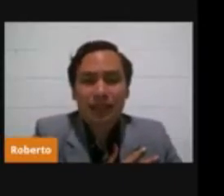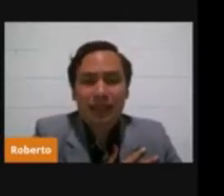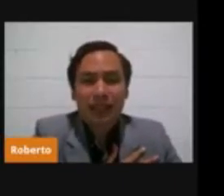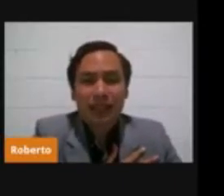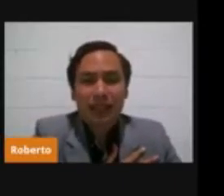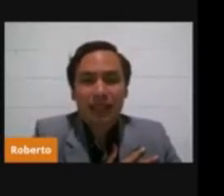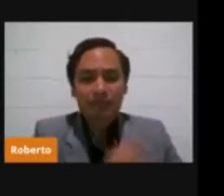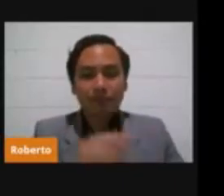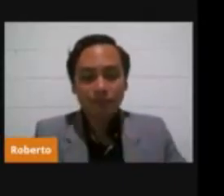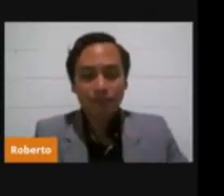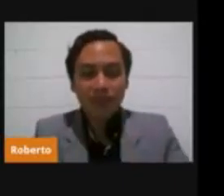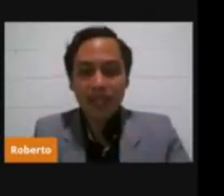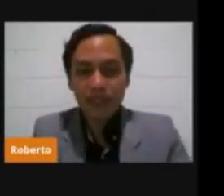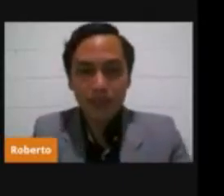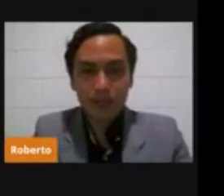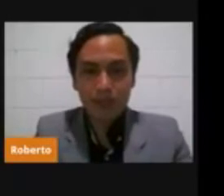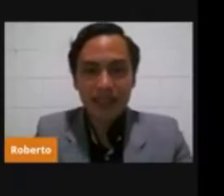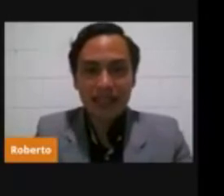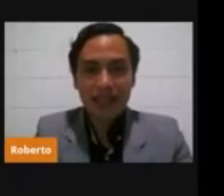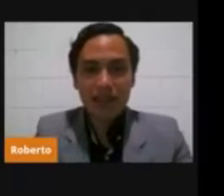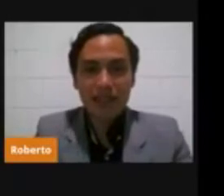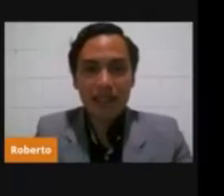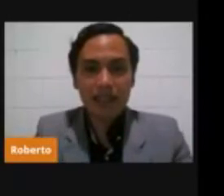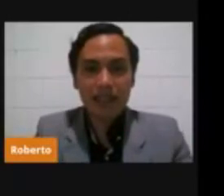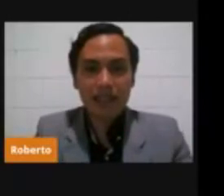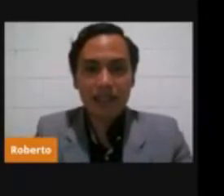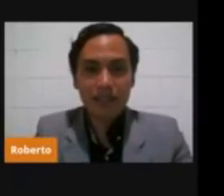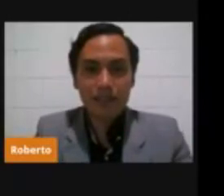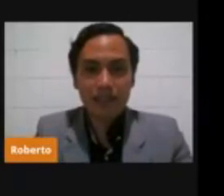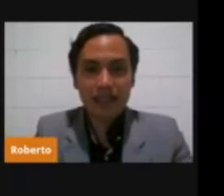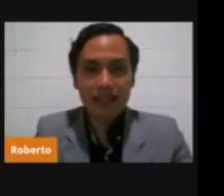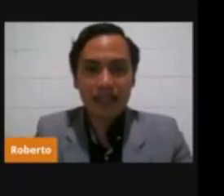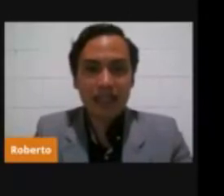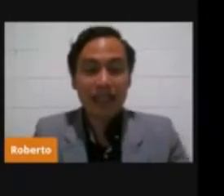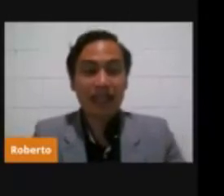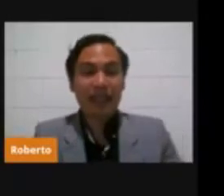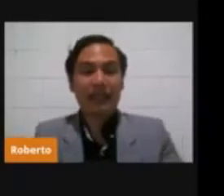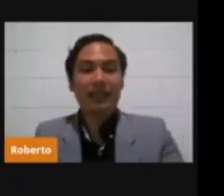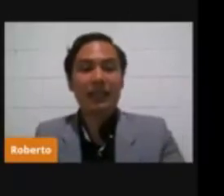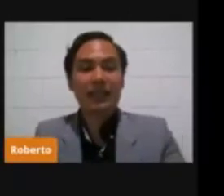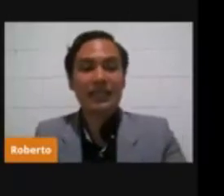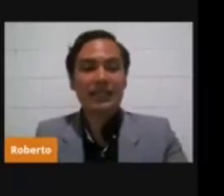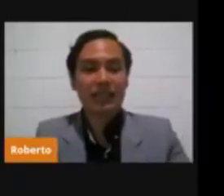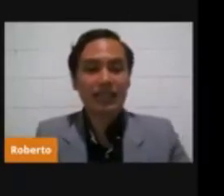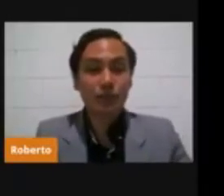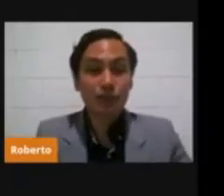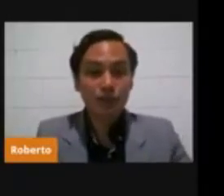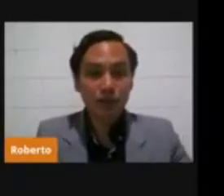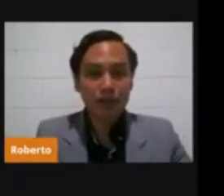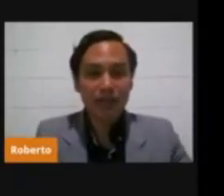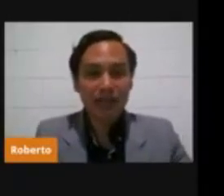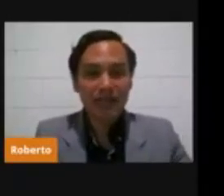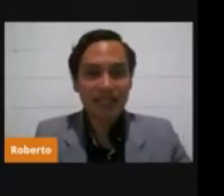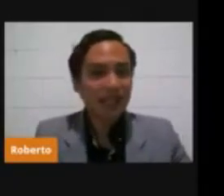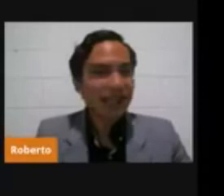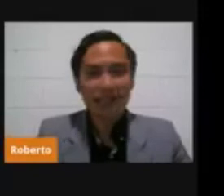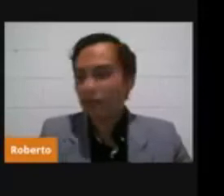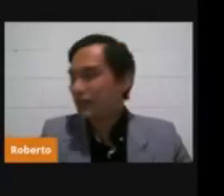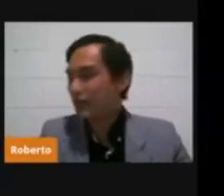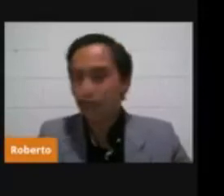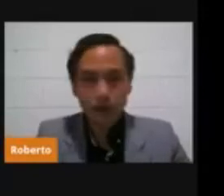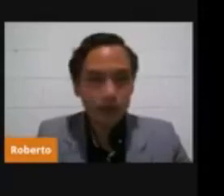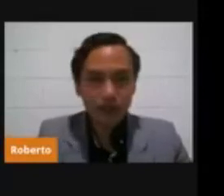pobrecito. Aquí, por ejemplo, en esta lámina decíamos que dice que sufre o que padece.